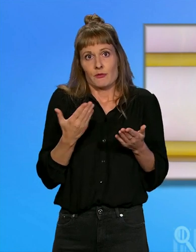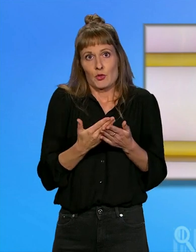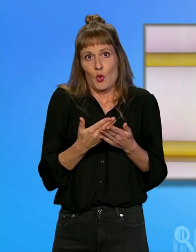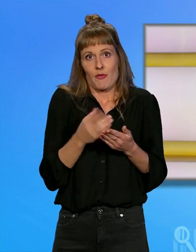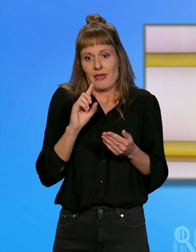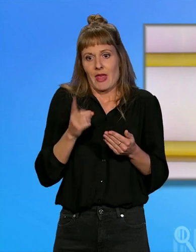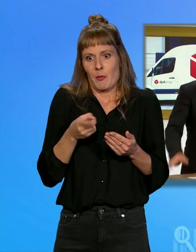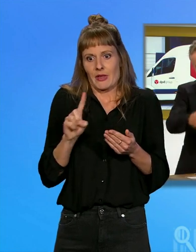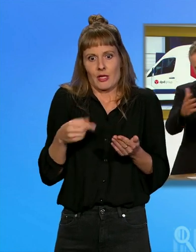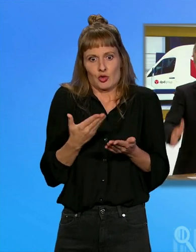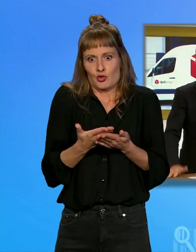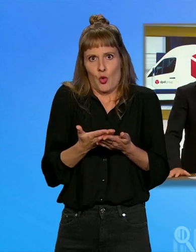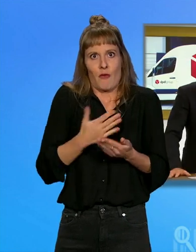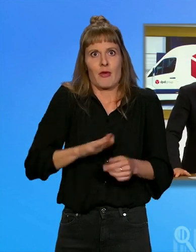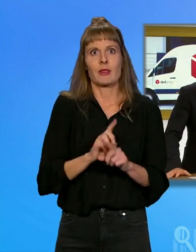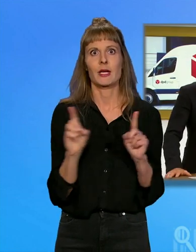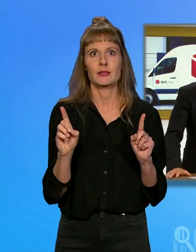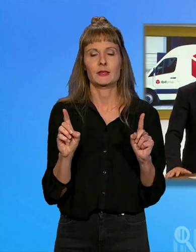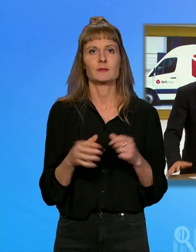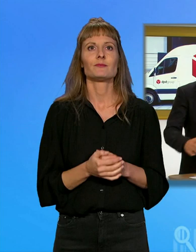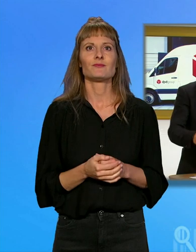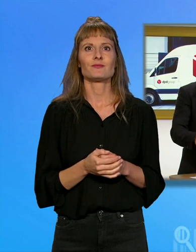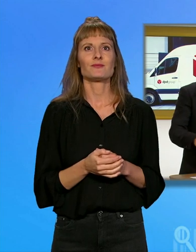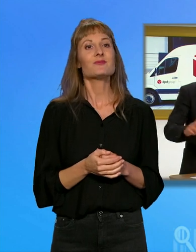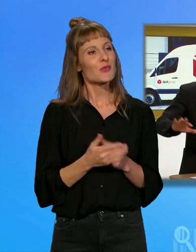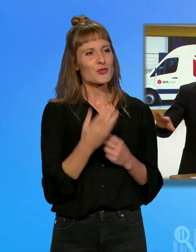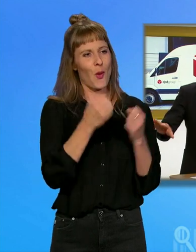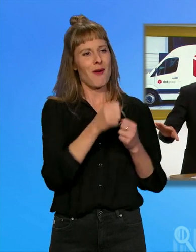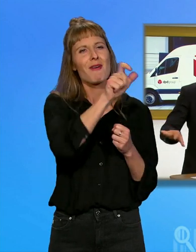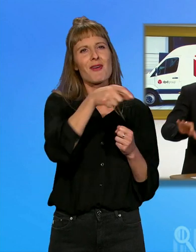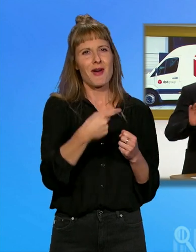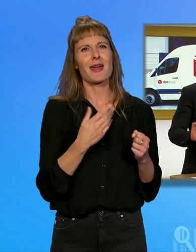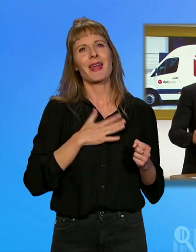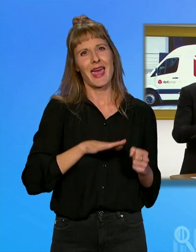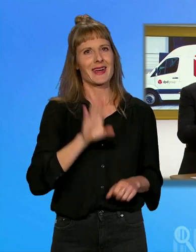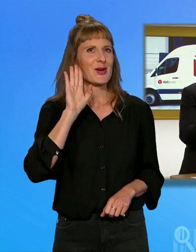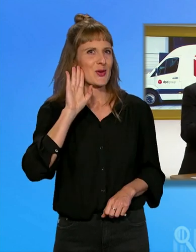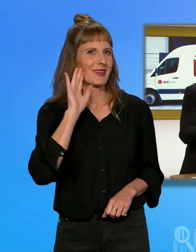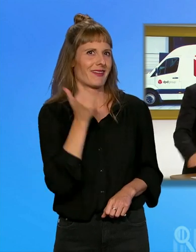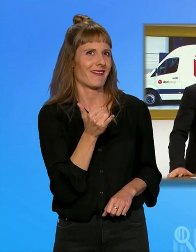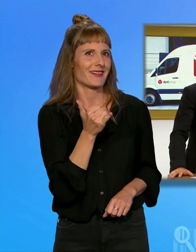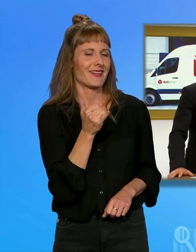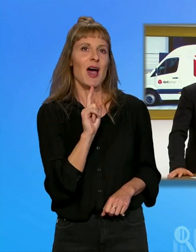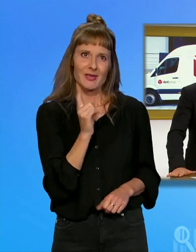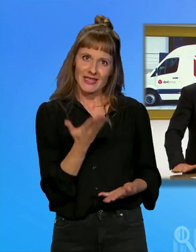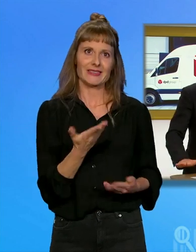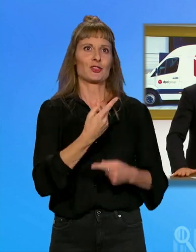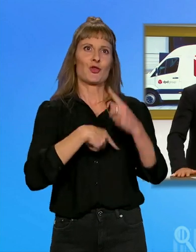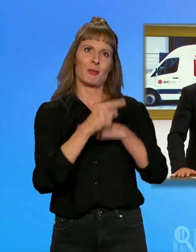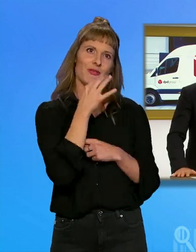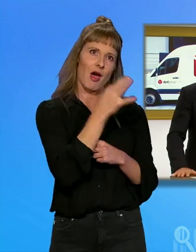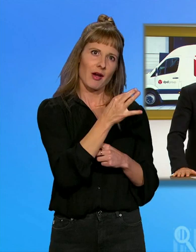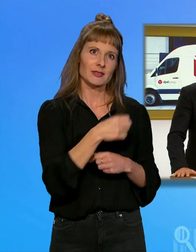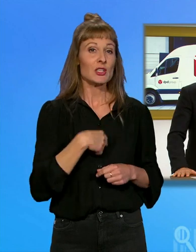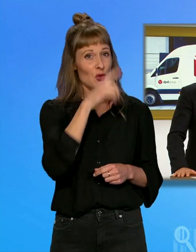weder wir noch DPD. Okay, das gehört Fahrer natürlich jetzt mal sehr gerne. Wir werden es später in dem Gespräch konkretisieren. Jetzt noch mal zu meiner Einstiegsfrage. Ihr wisst